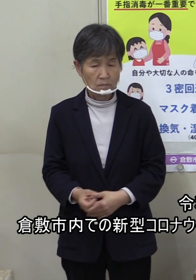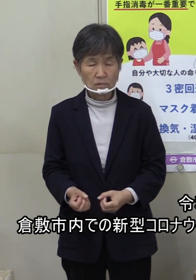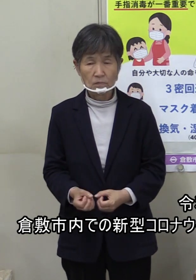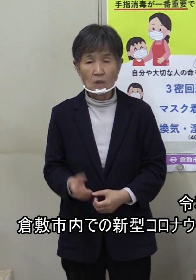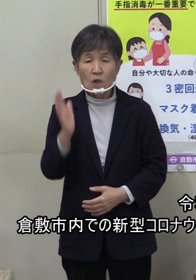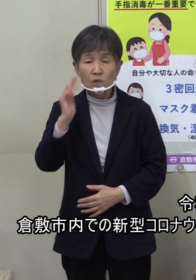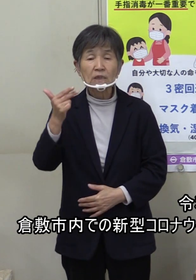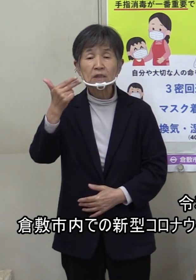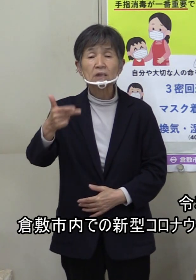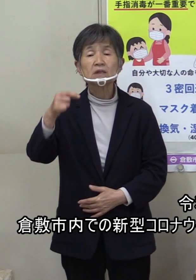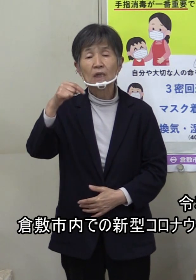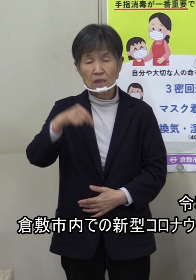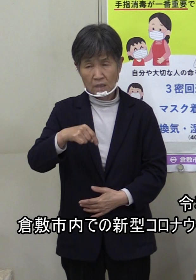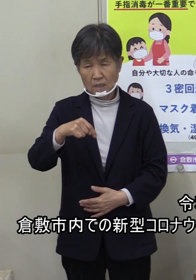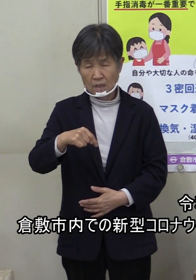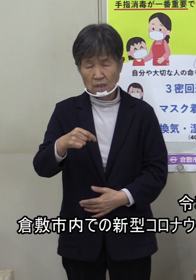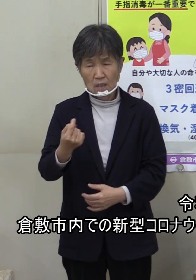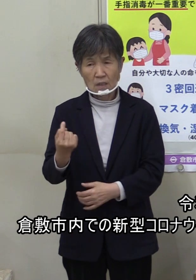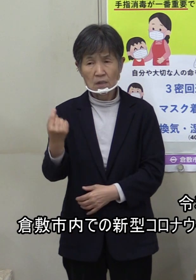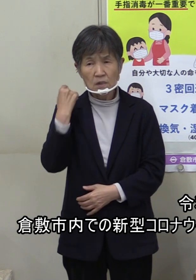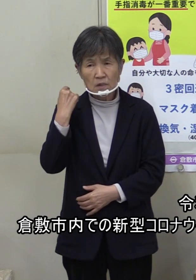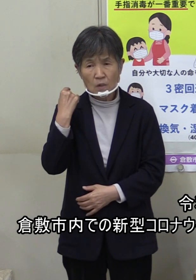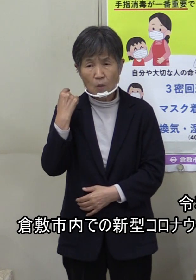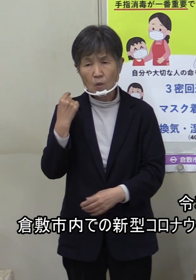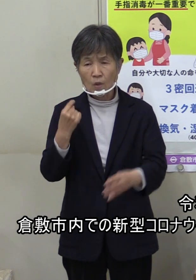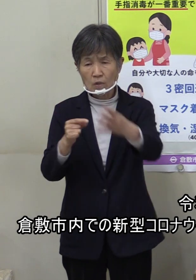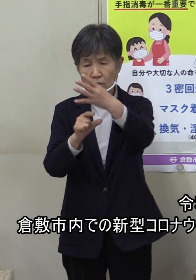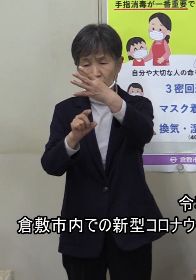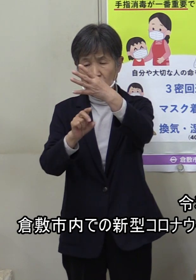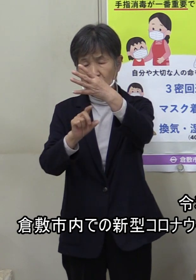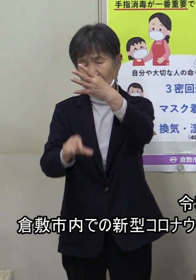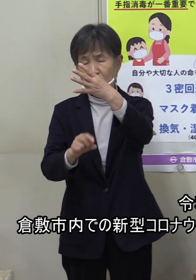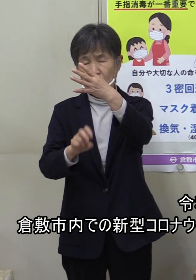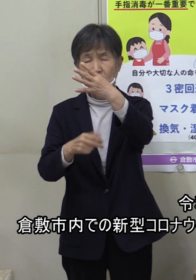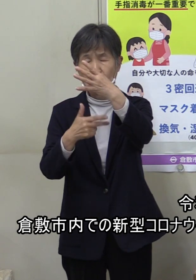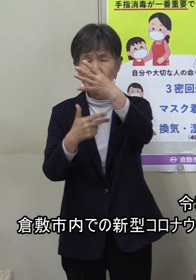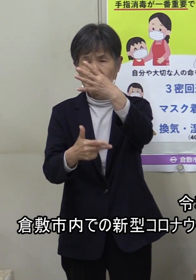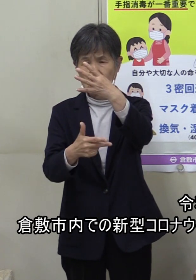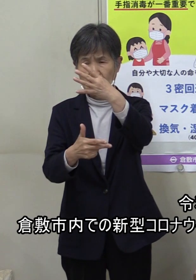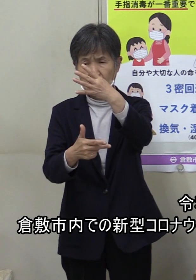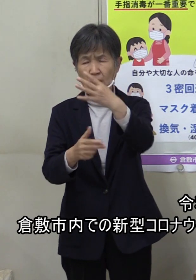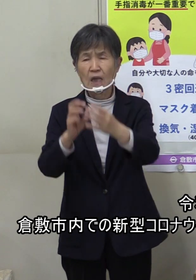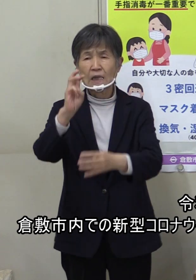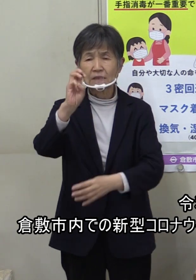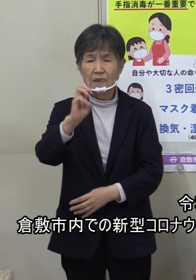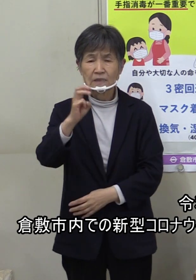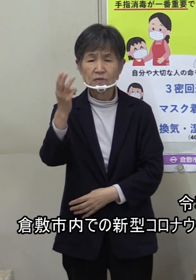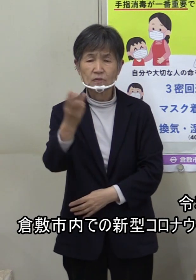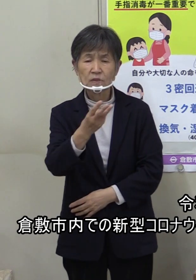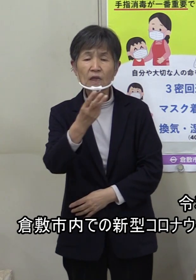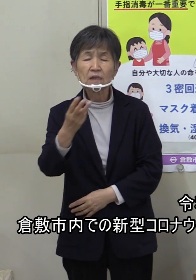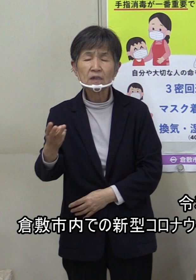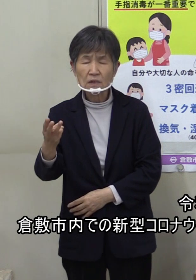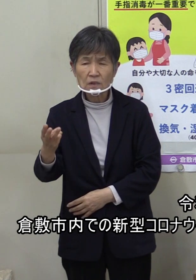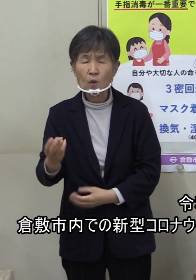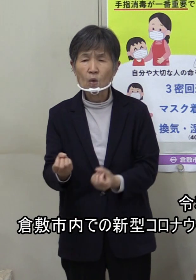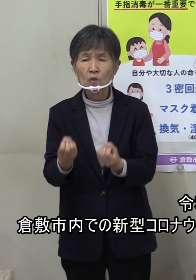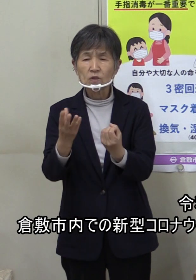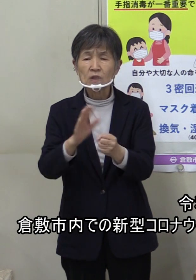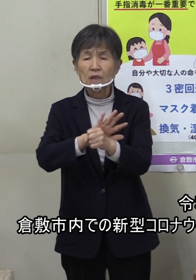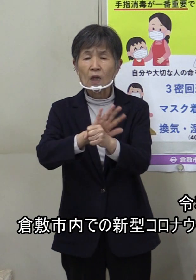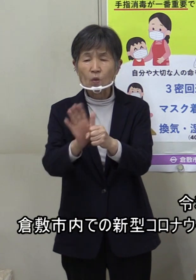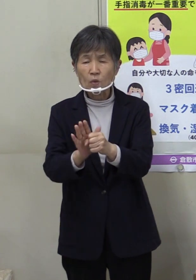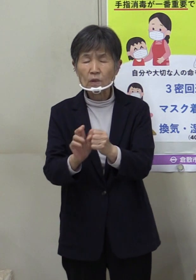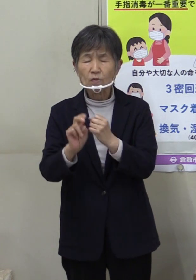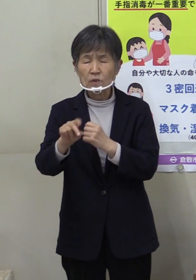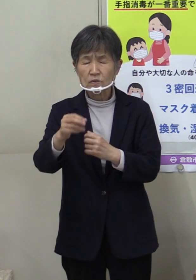倉敷市内で昨日27日33人の新型コロナウイ